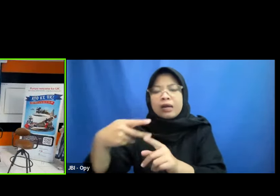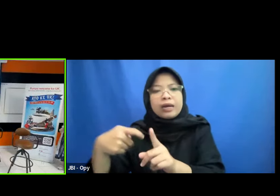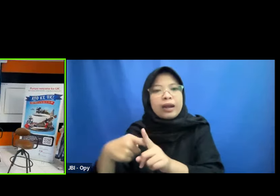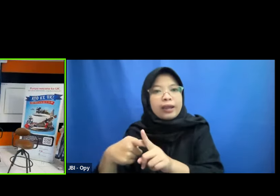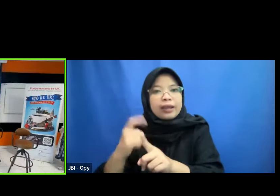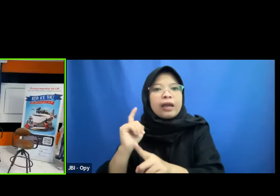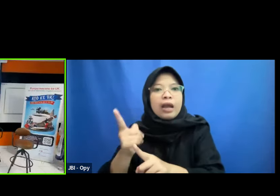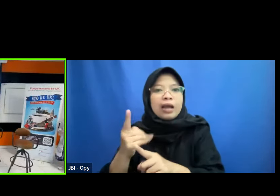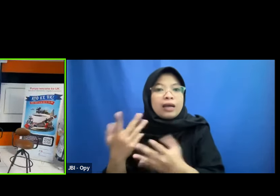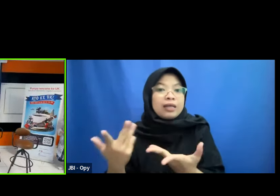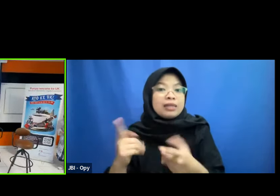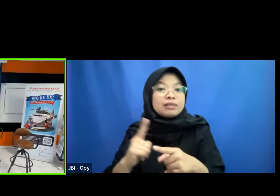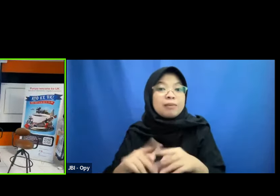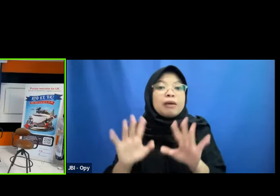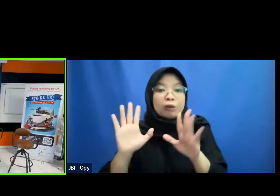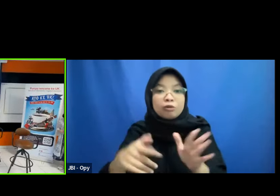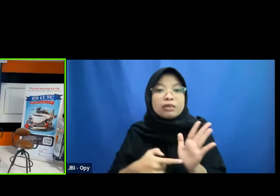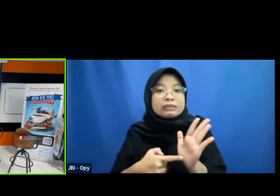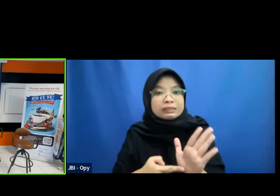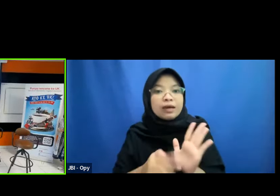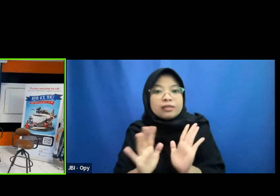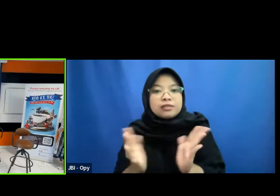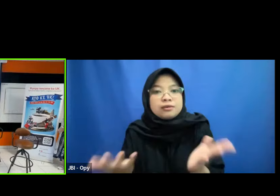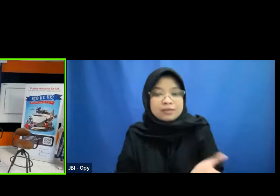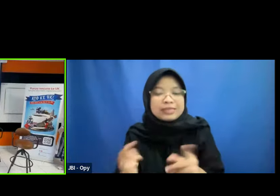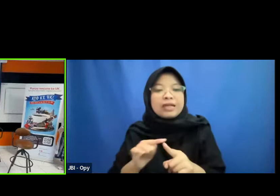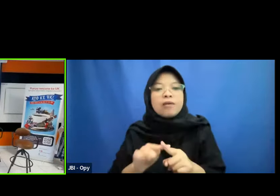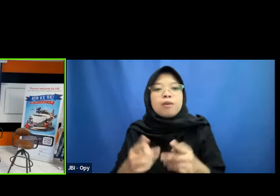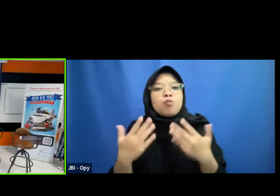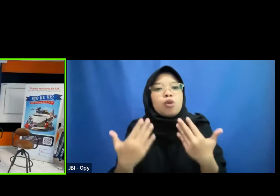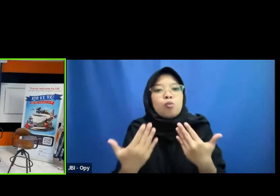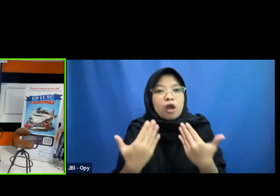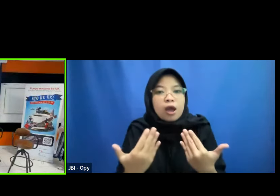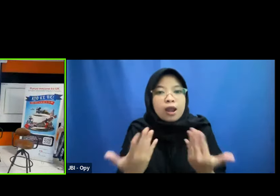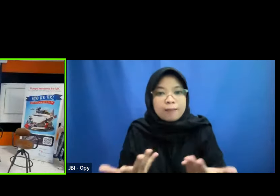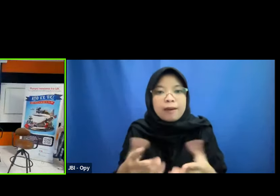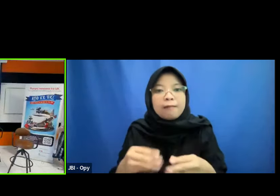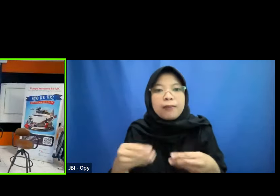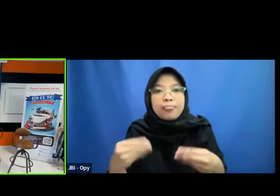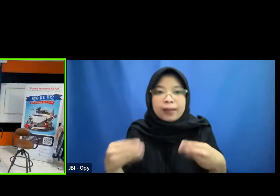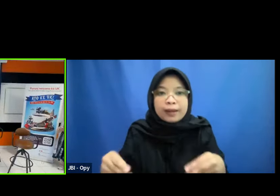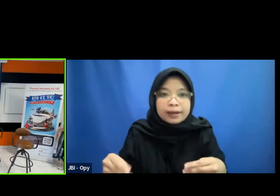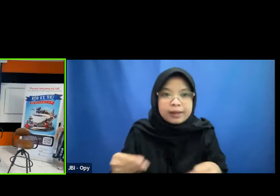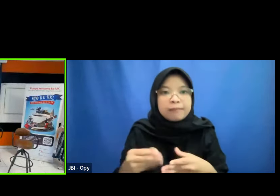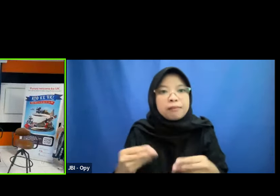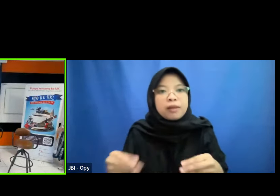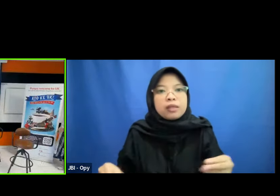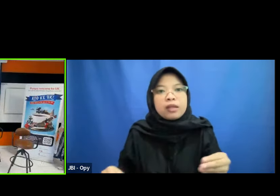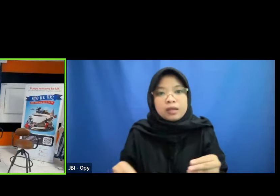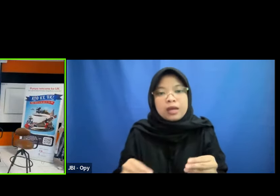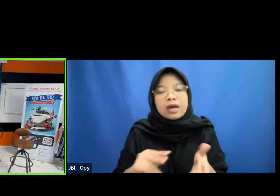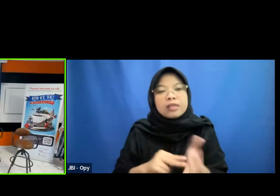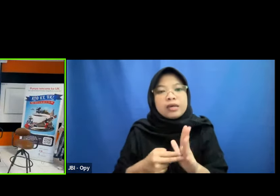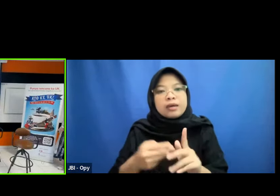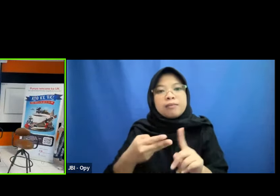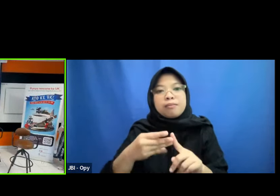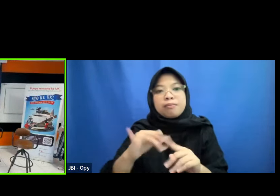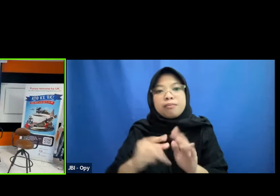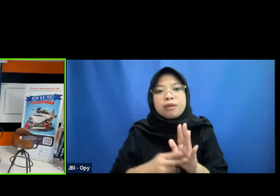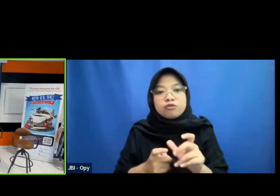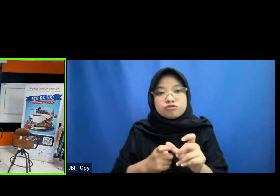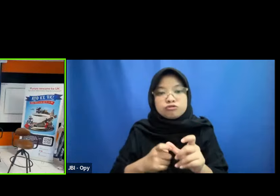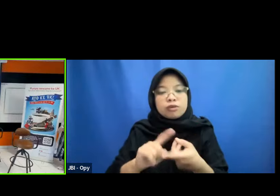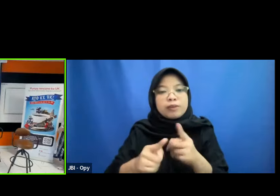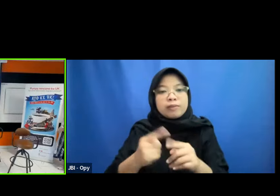tapi seadanya tapi mudah-mudahan materi ini membuat teman-teman meninggalkan Binus dengan